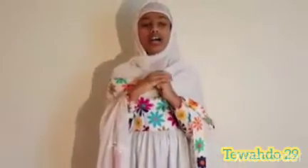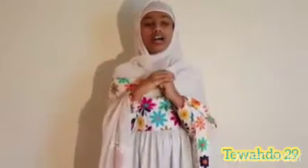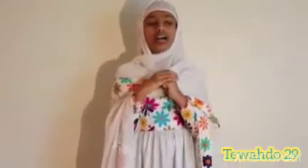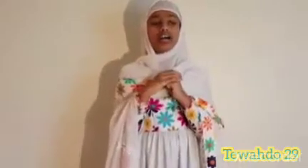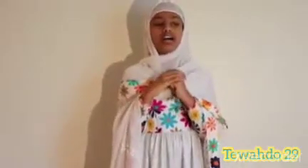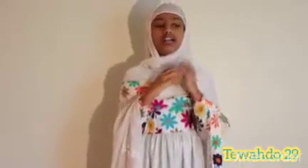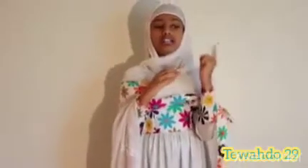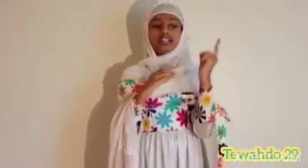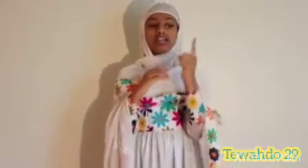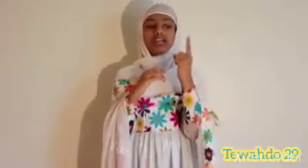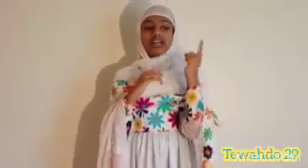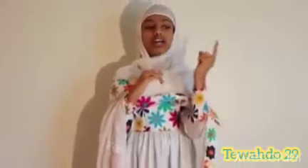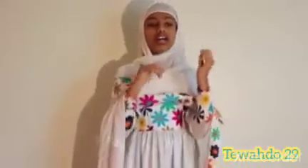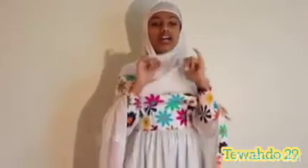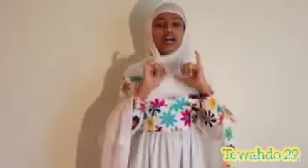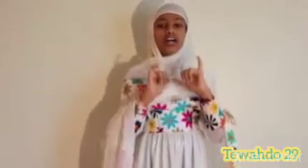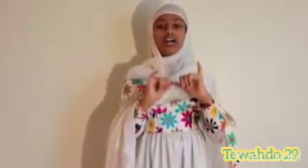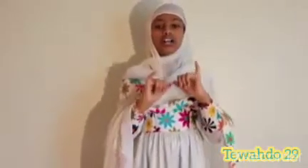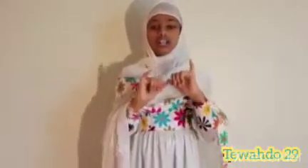አምላክ ዘላለም